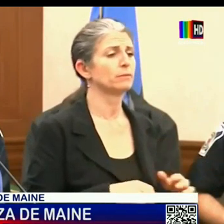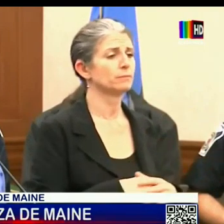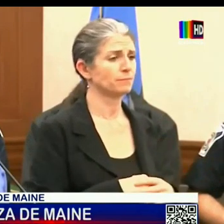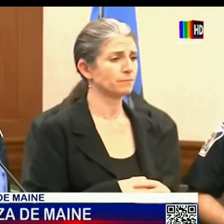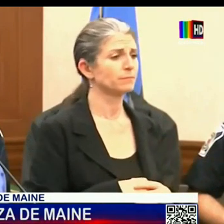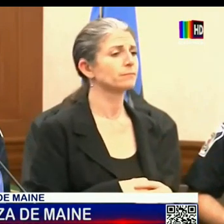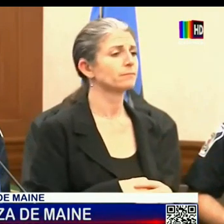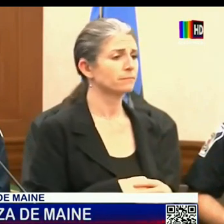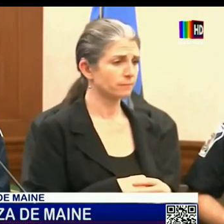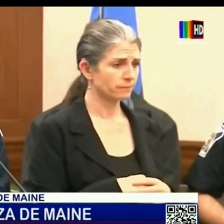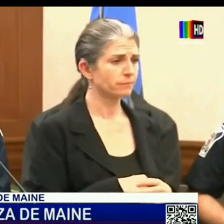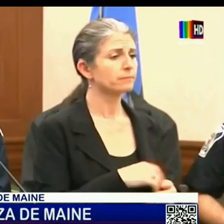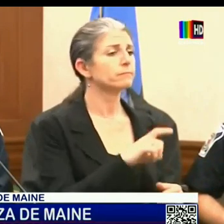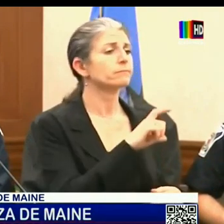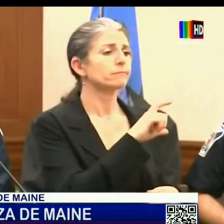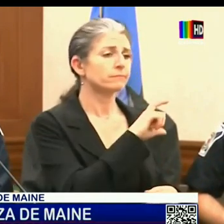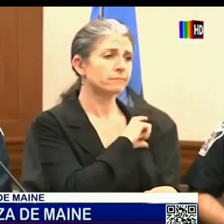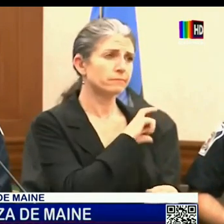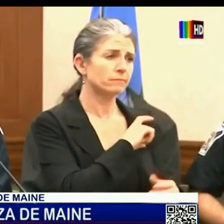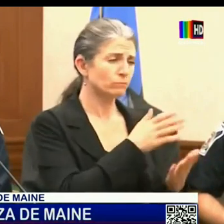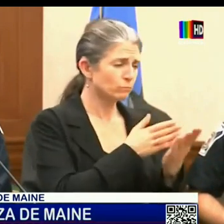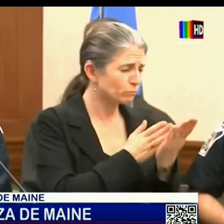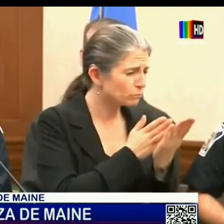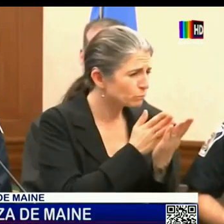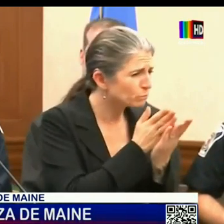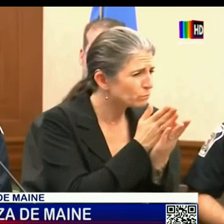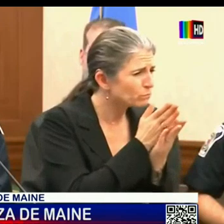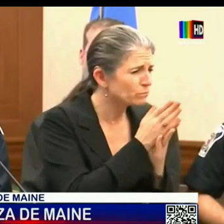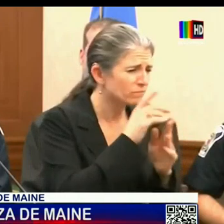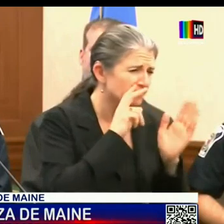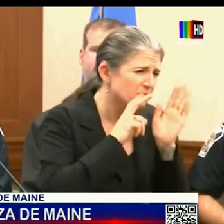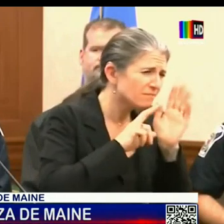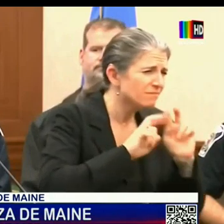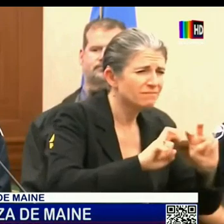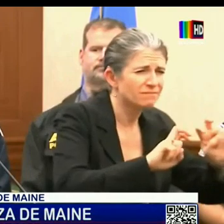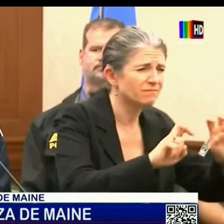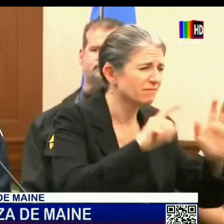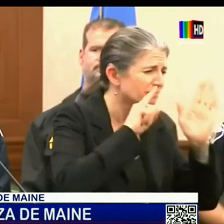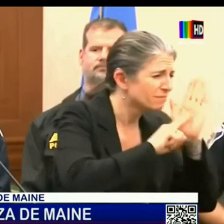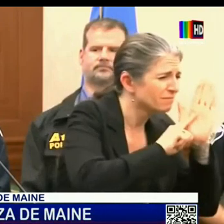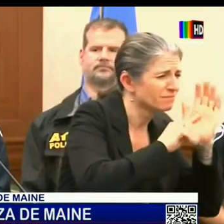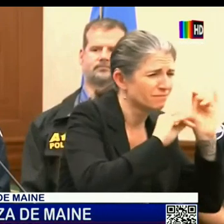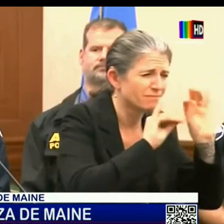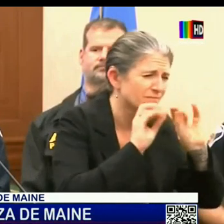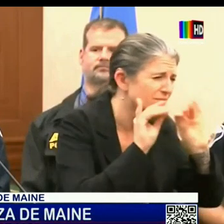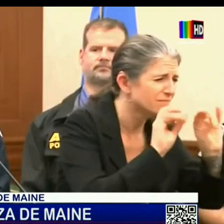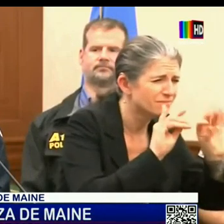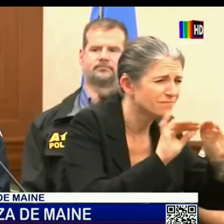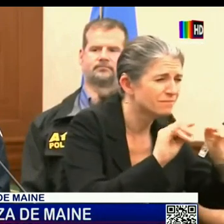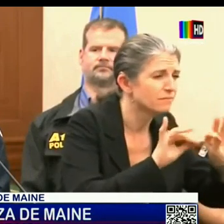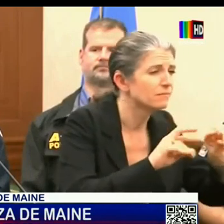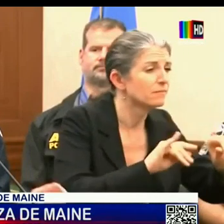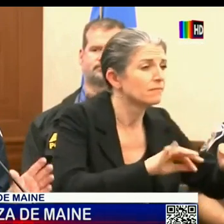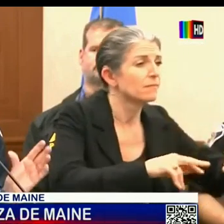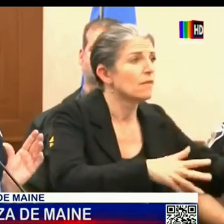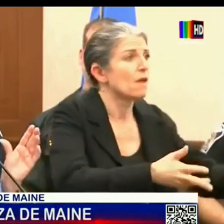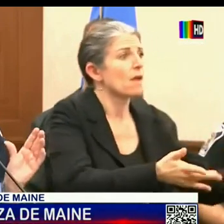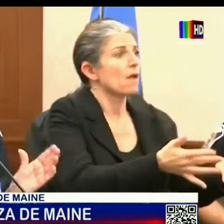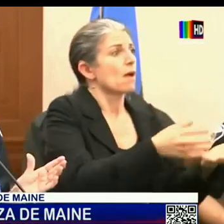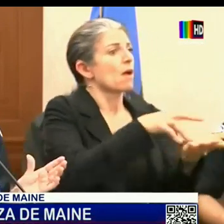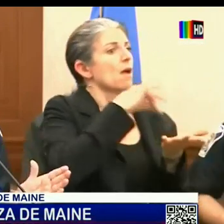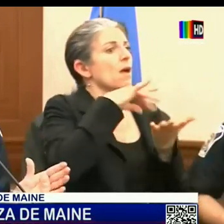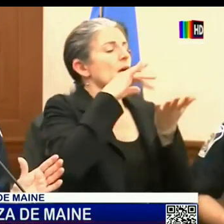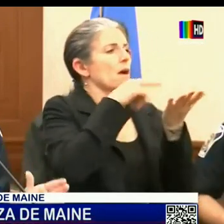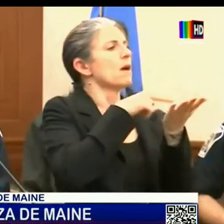que los cuerpos policiales siguen investigando todos los detalles para poder darle una medida